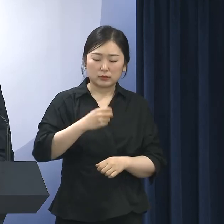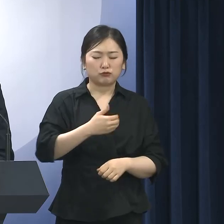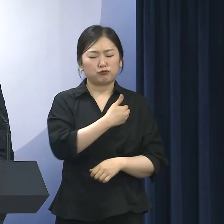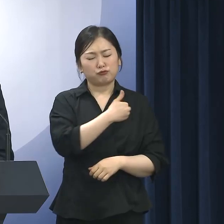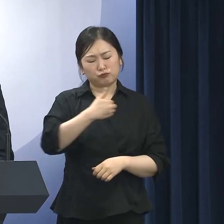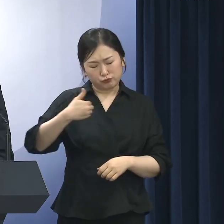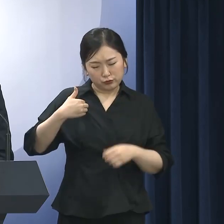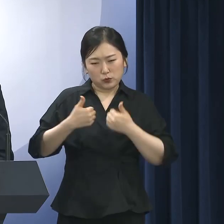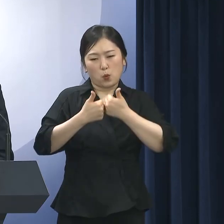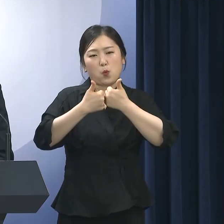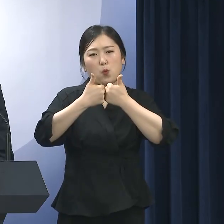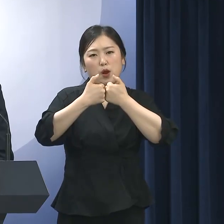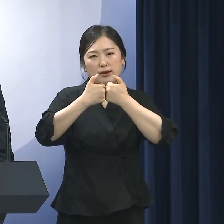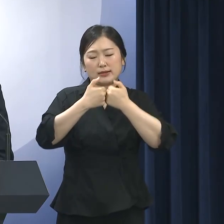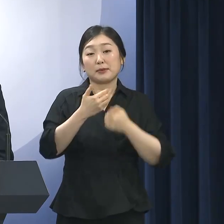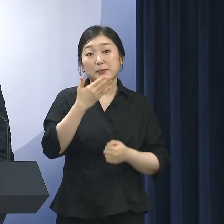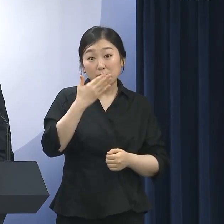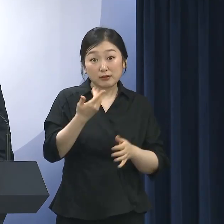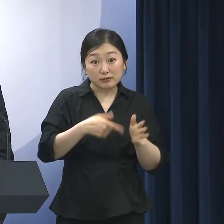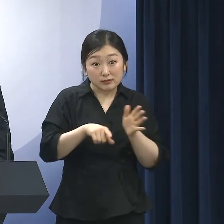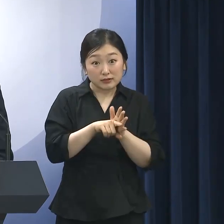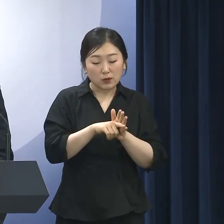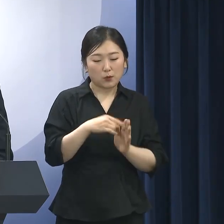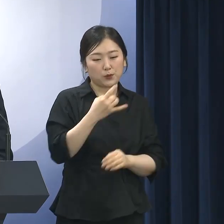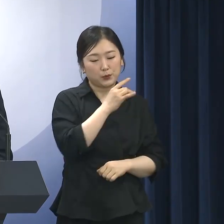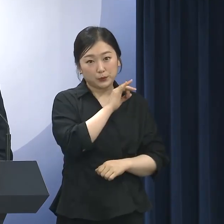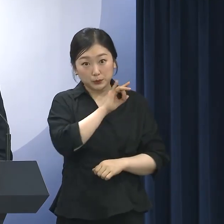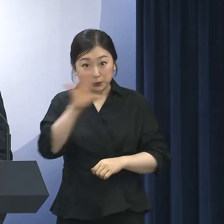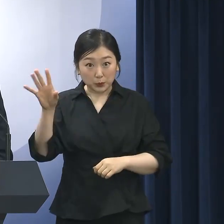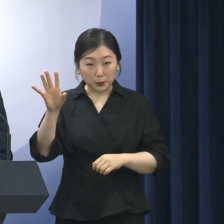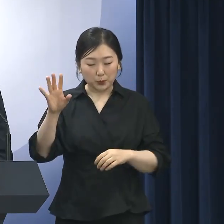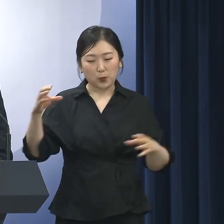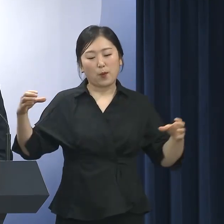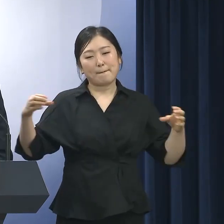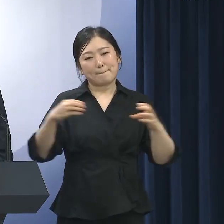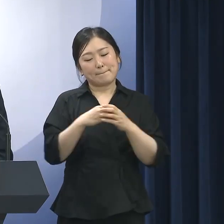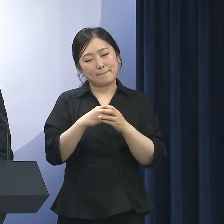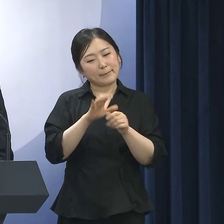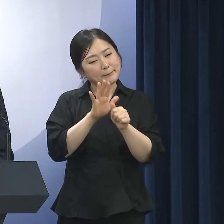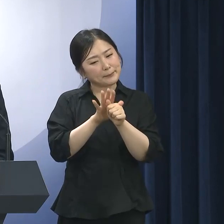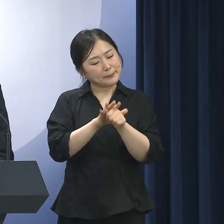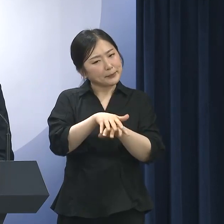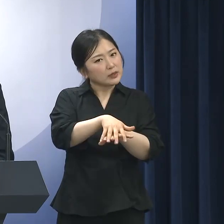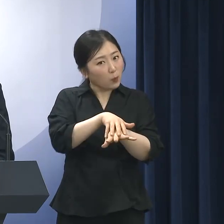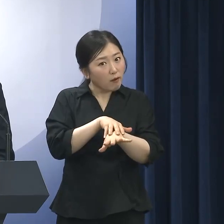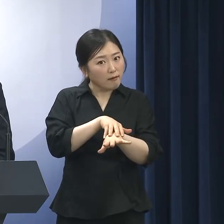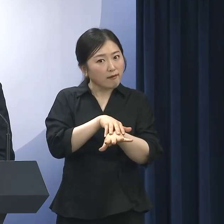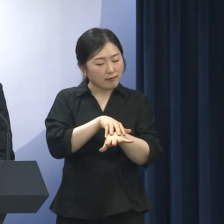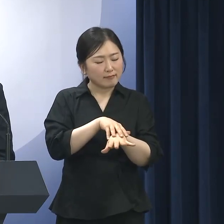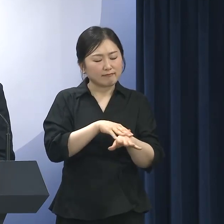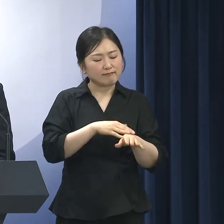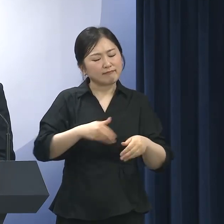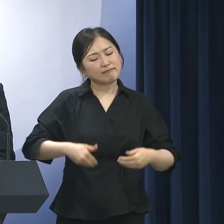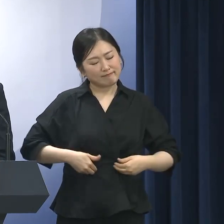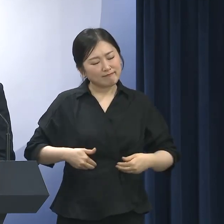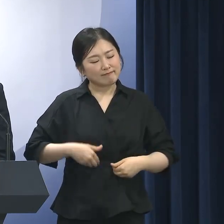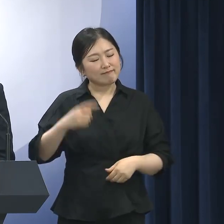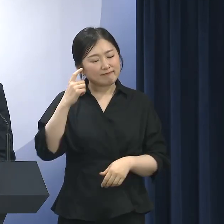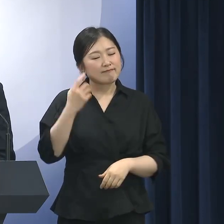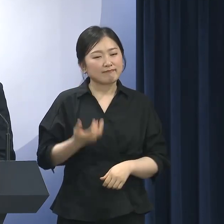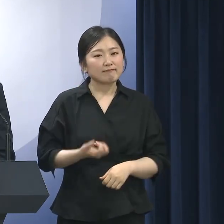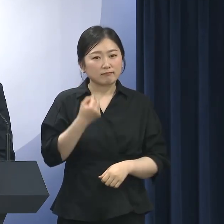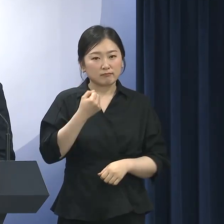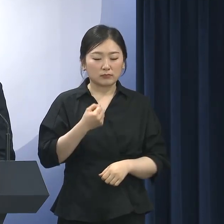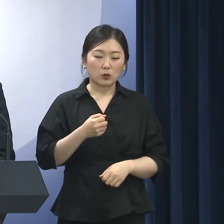있는 원스톱 그 통합 지원 체계를 만들어야 될 것 같습니다. 어디라도 상담을 하고 거기를 통해서